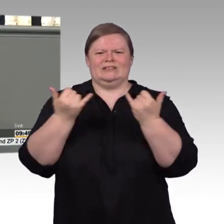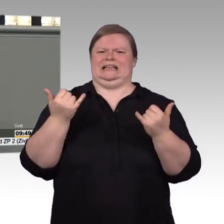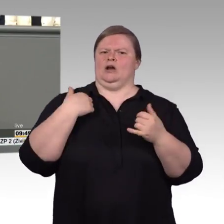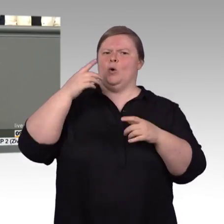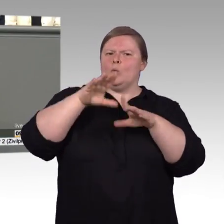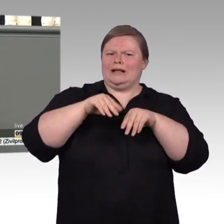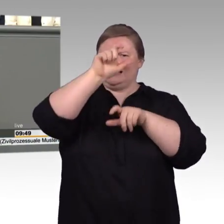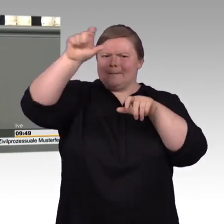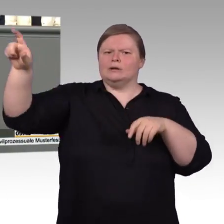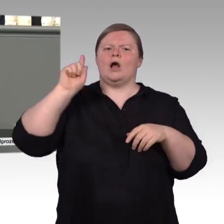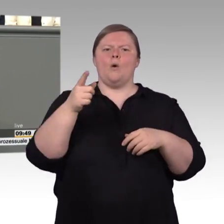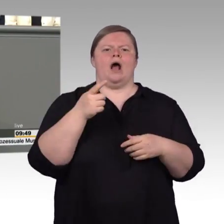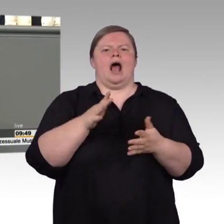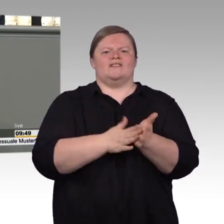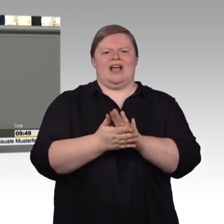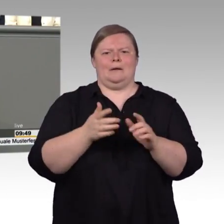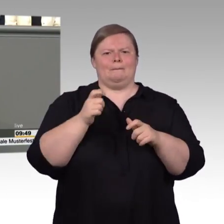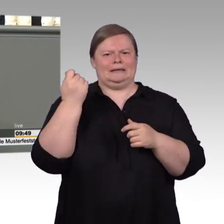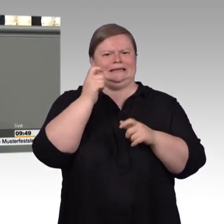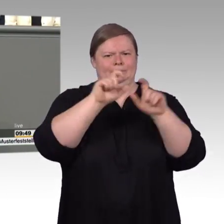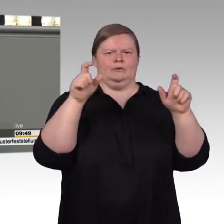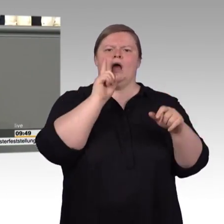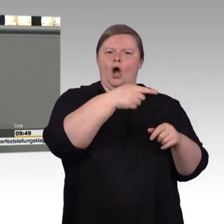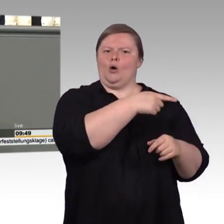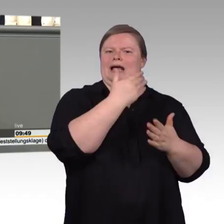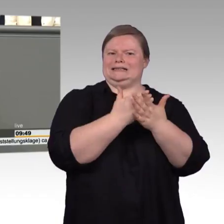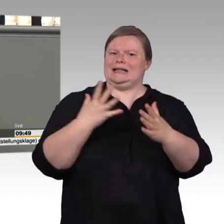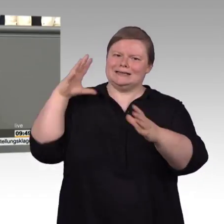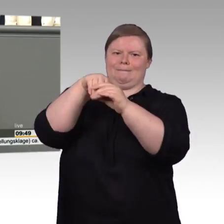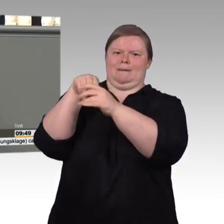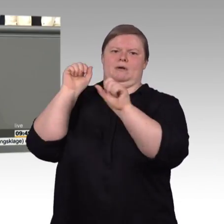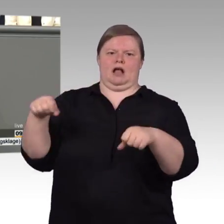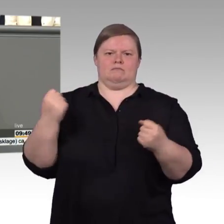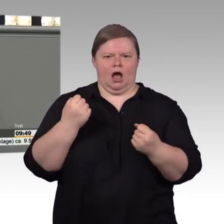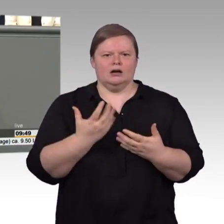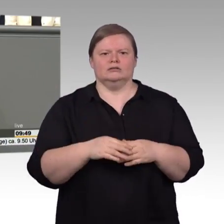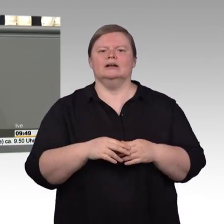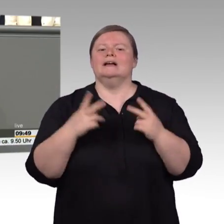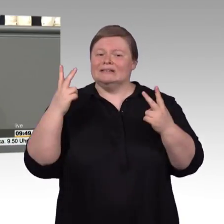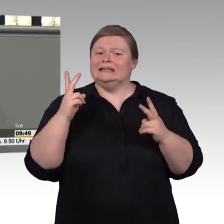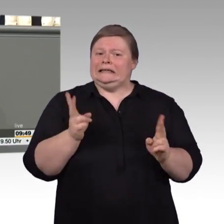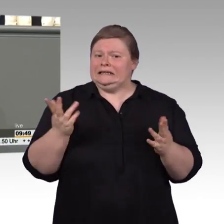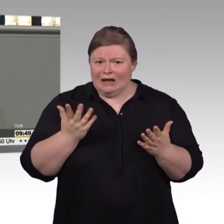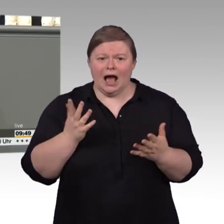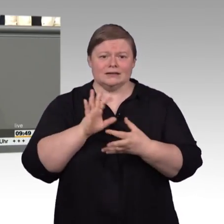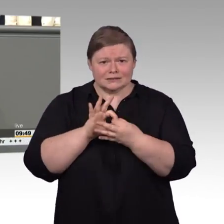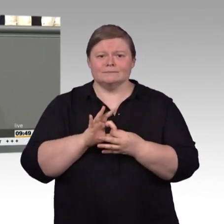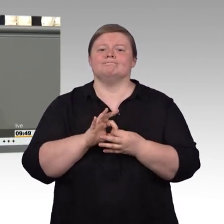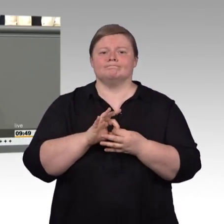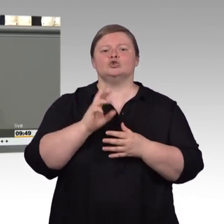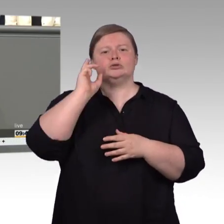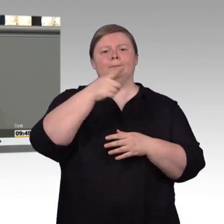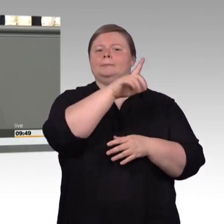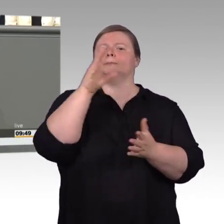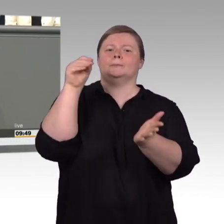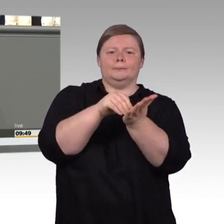Verfahrens beantragt werden kann. Und zwar auch gegen den Beklagten, ganz wichtig, um abzuwarten, was der Prozess für ihn erbringen